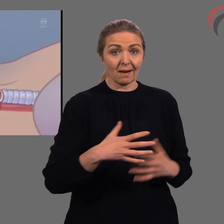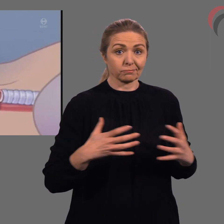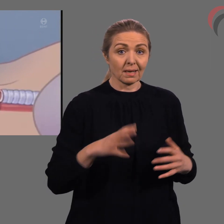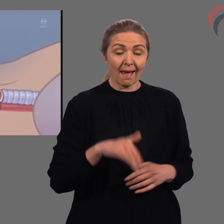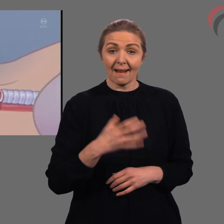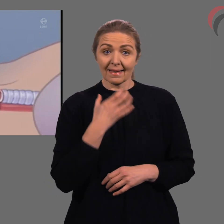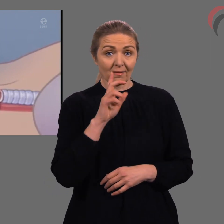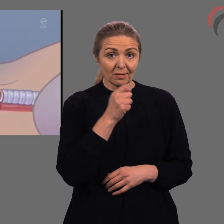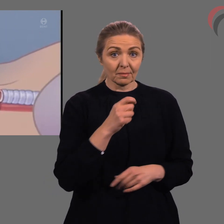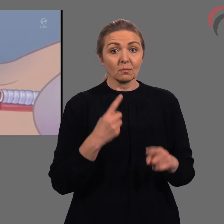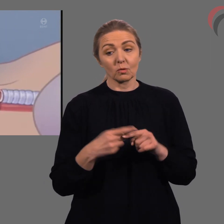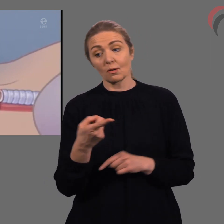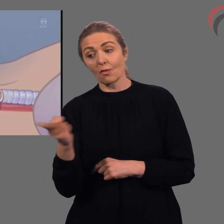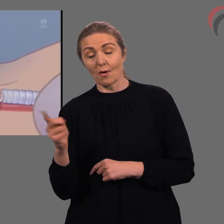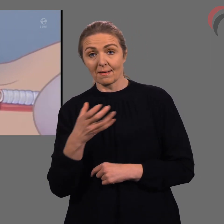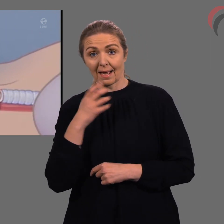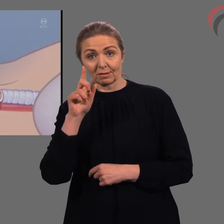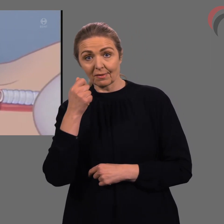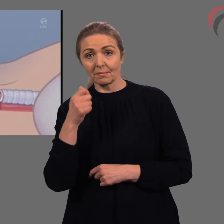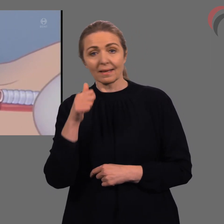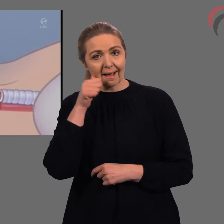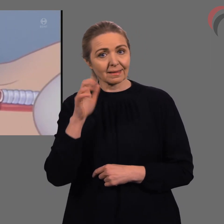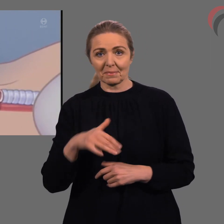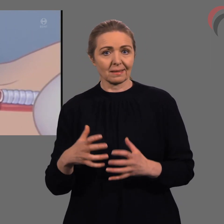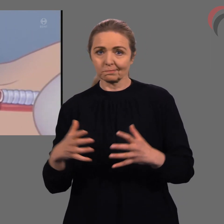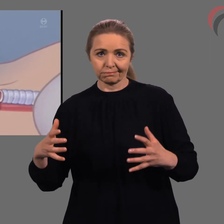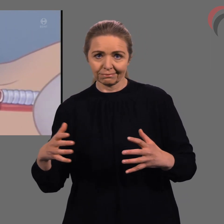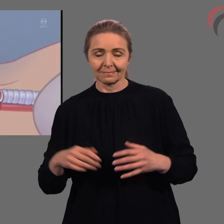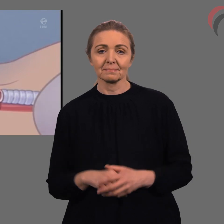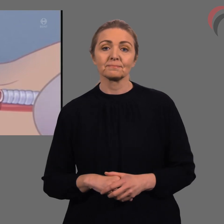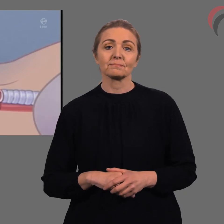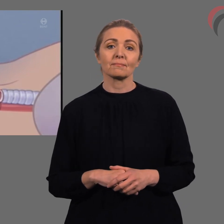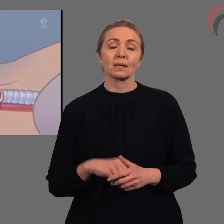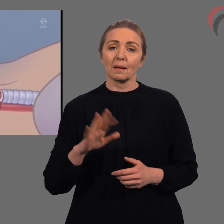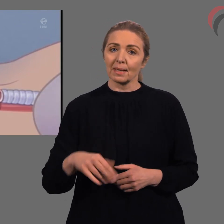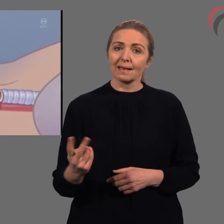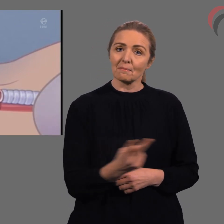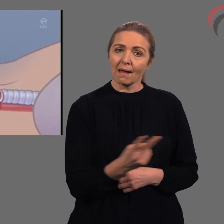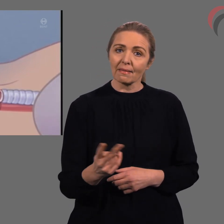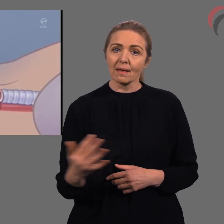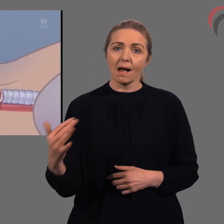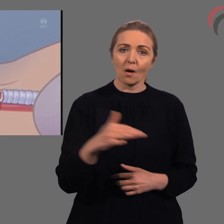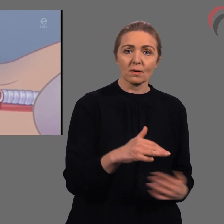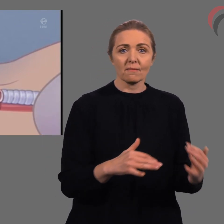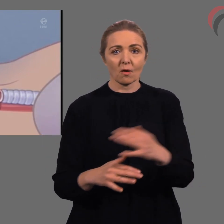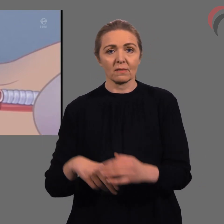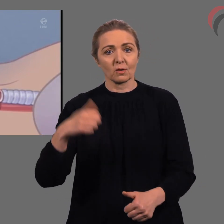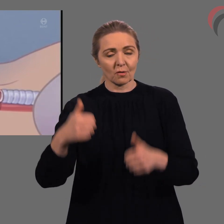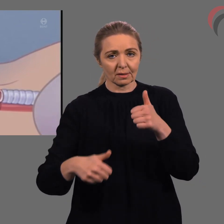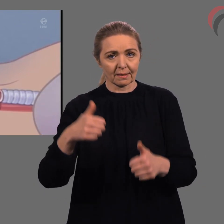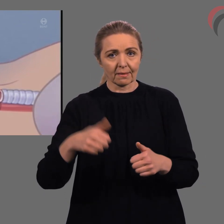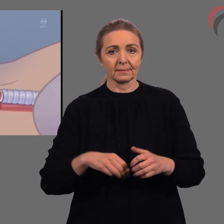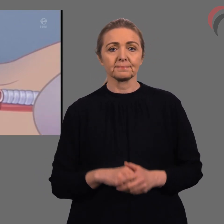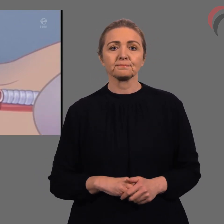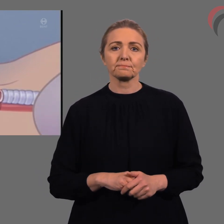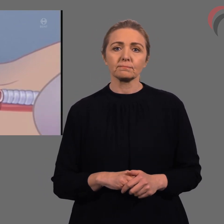ofþyngd með kæfisvefn, né allir þeir sem séu með kæfisvefn í ofþyngd. En hvort tveggja ýtir undir hitt. The